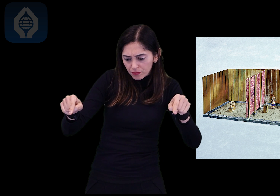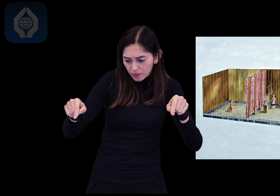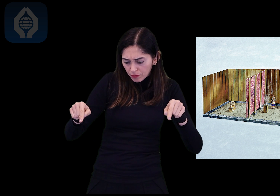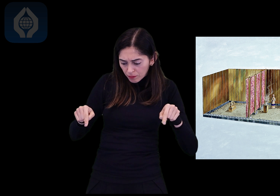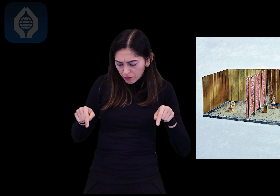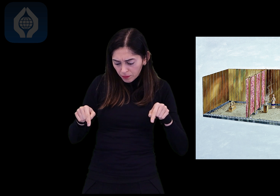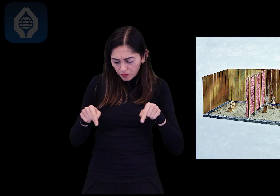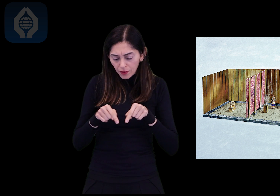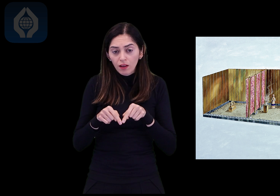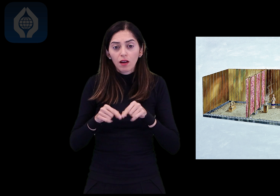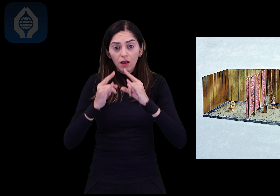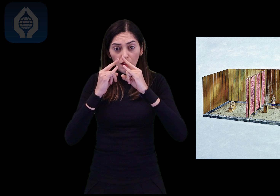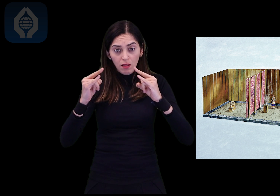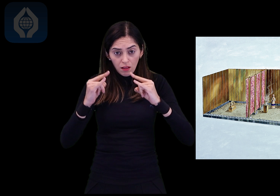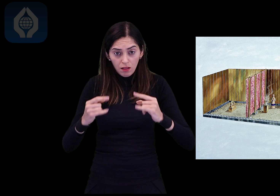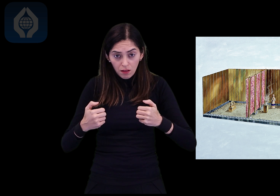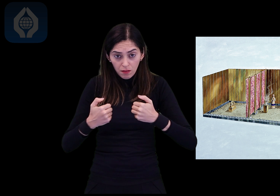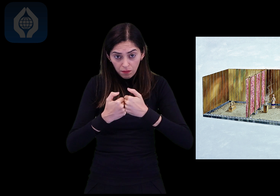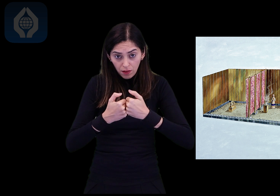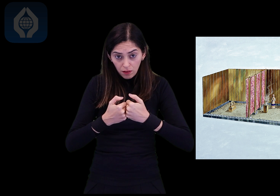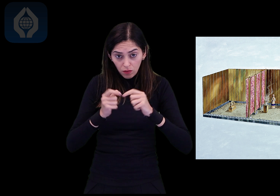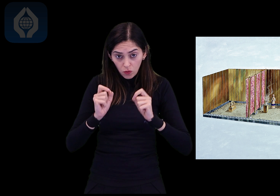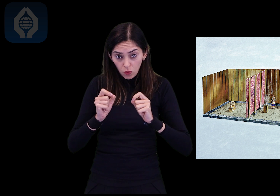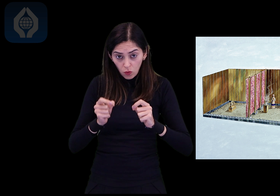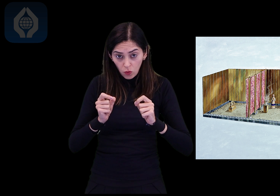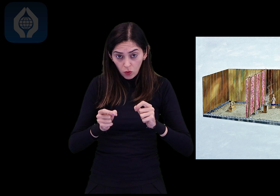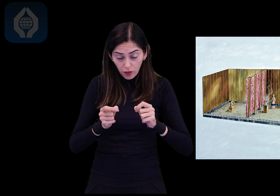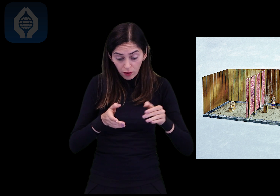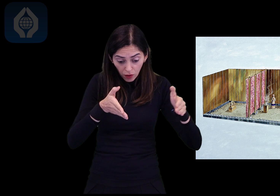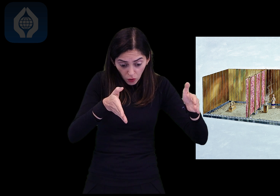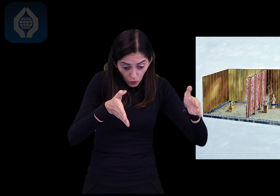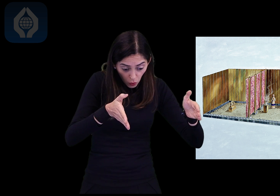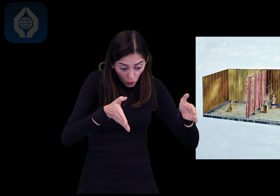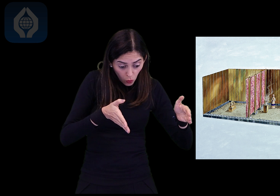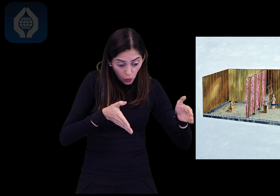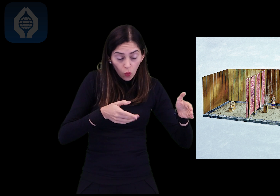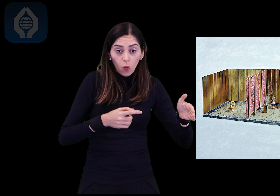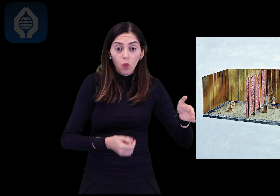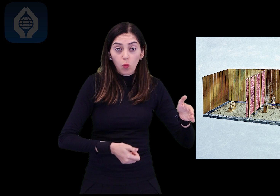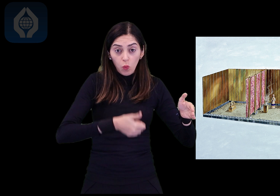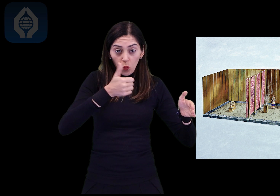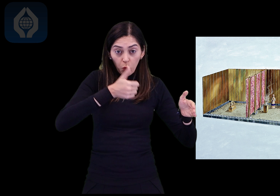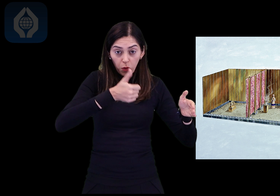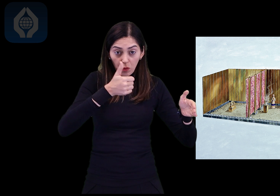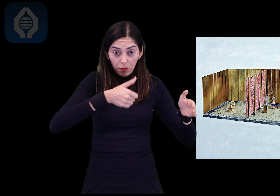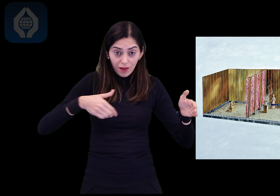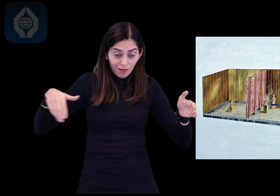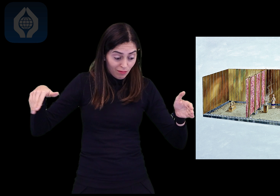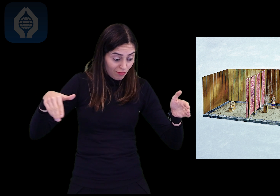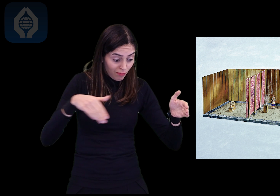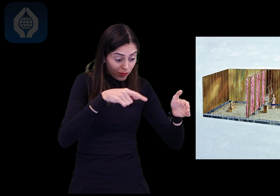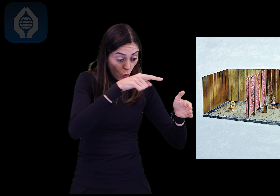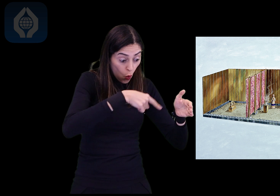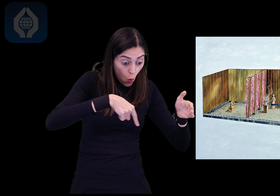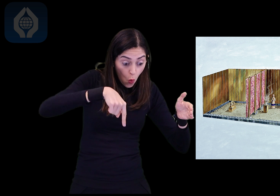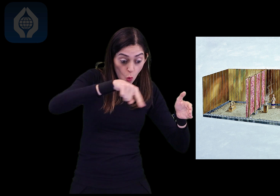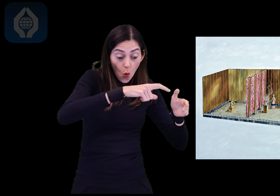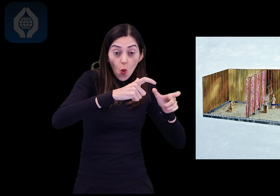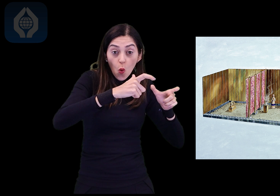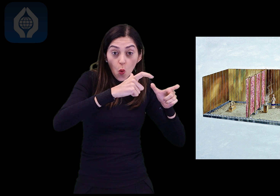2 cômodos. O primeiro cômodo, para o qual havia uma entrada, era chamado de lugar santo ou lugar